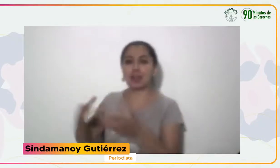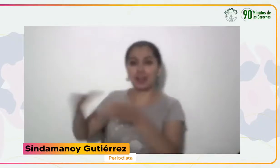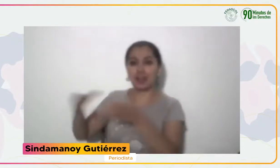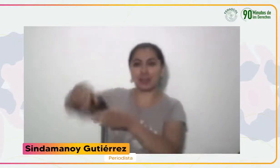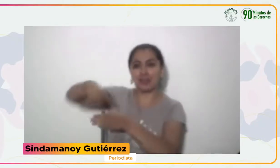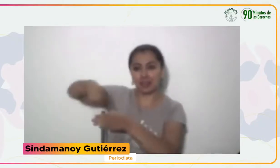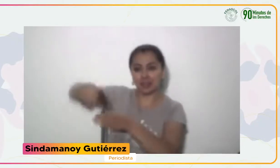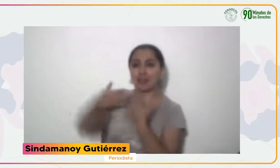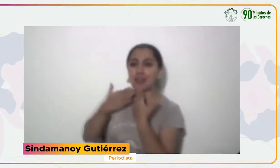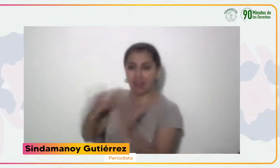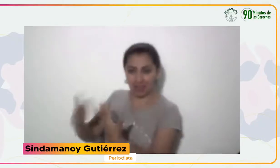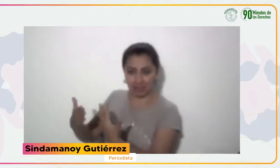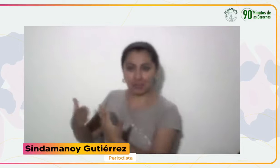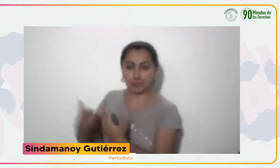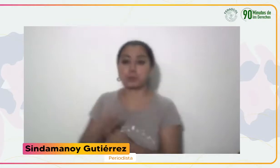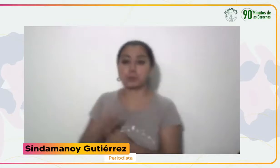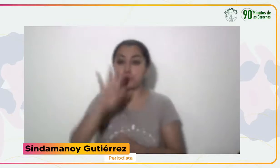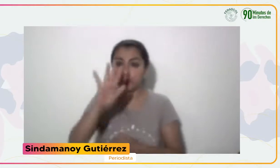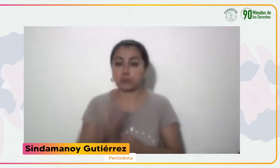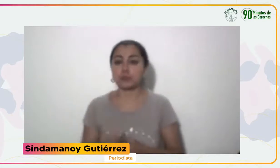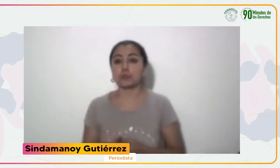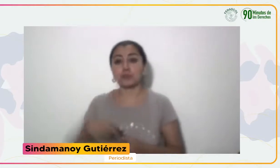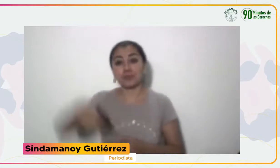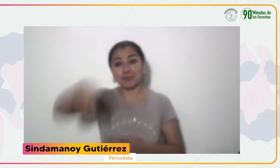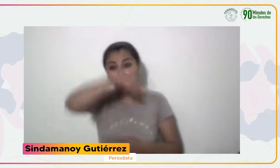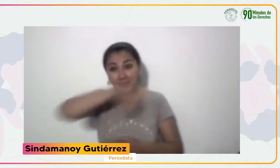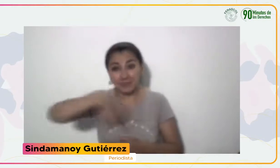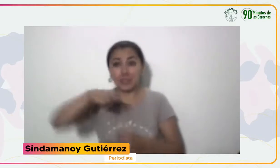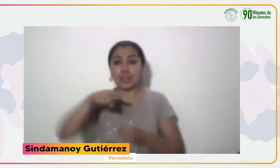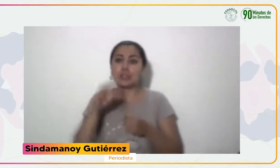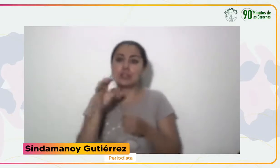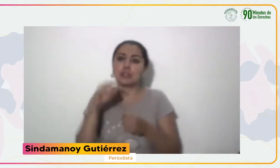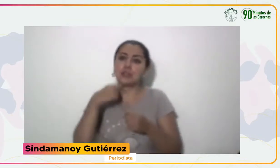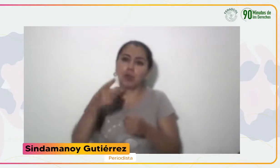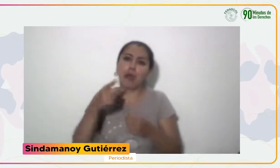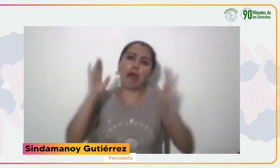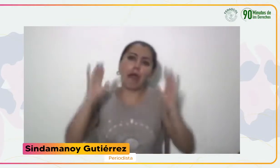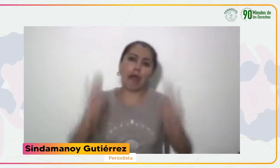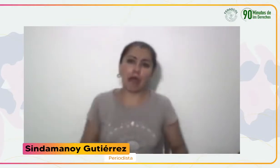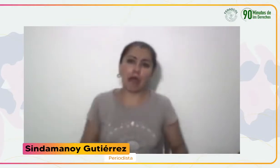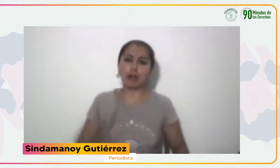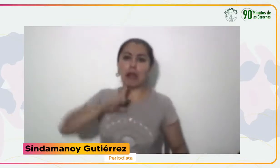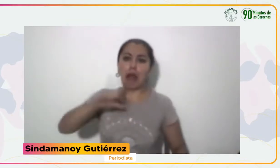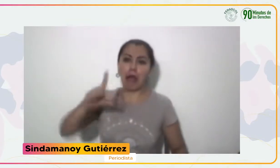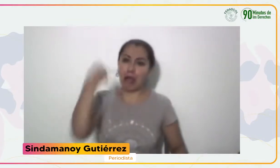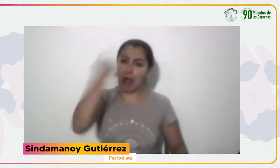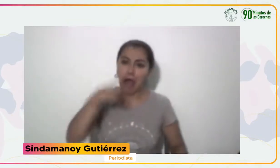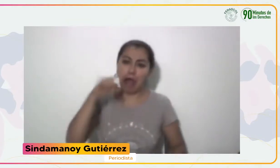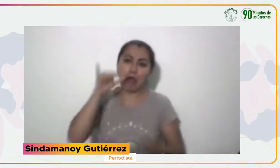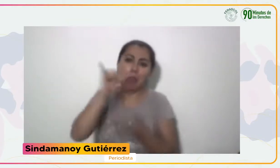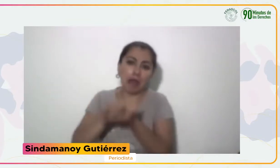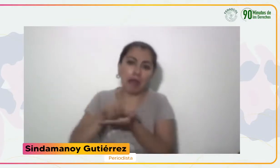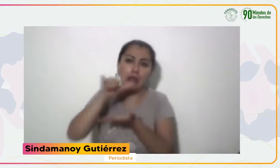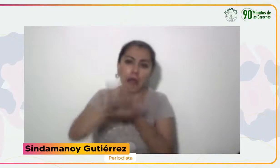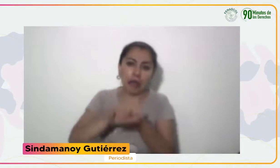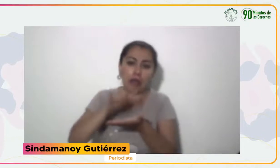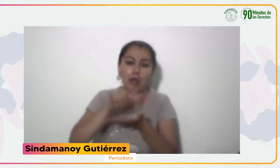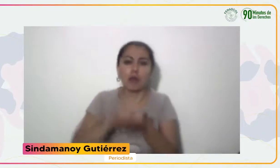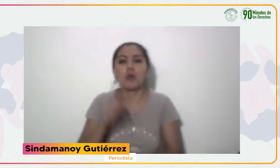me empoderó. No fue gracias a este grupo que pude pues ser lideresa. Entonces lo que mencionaba, que a veces dicen